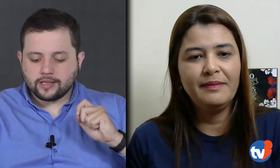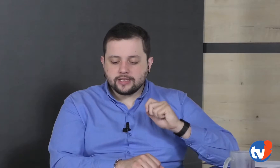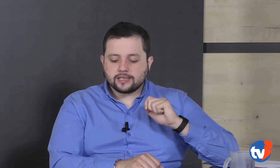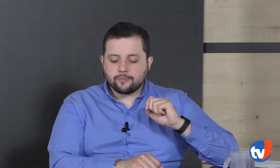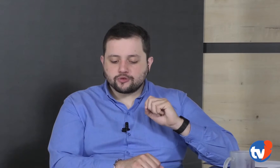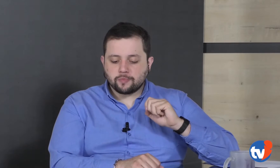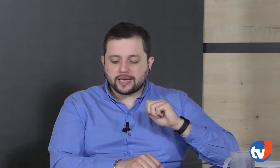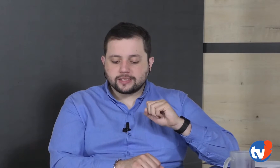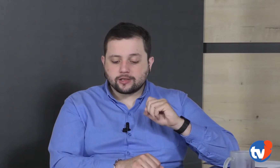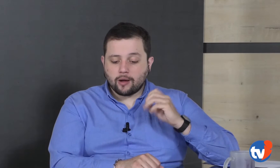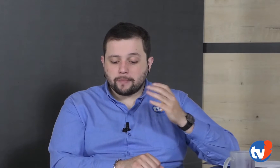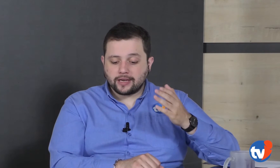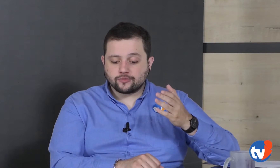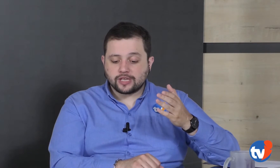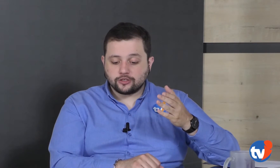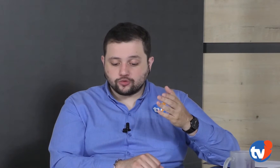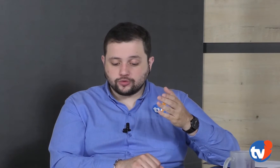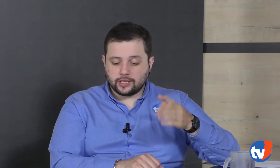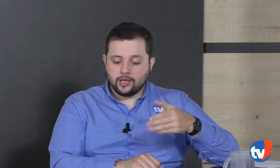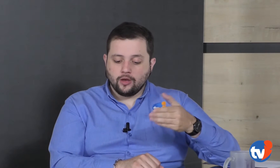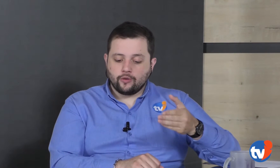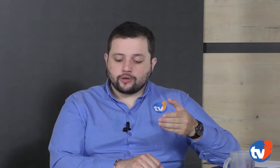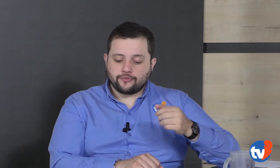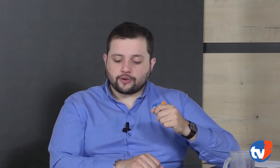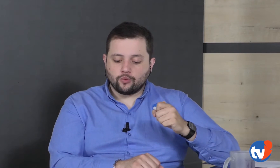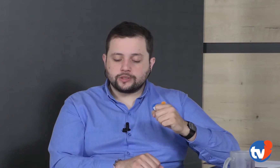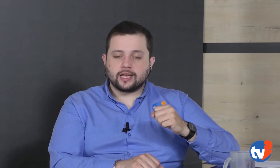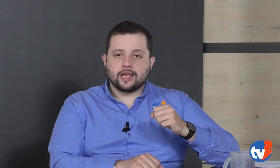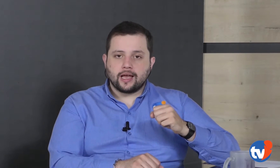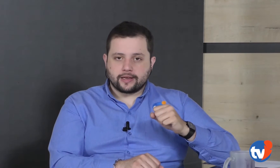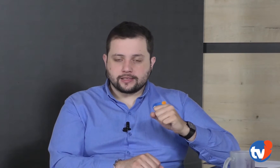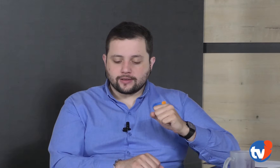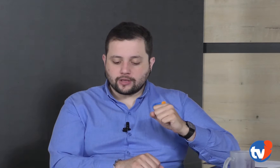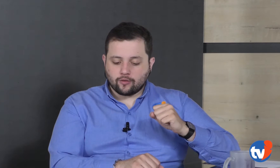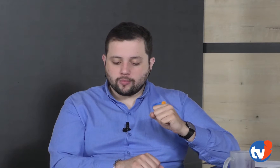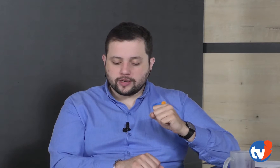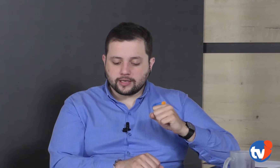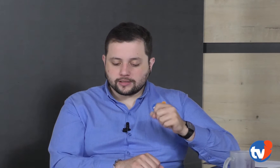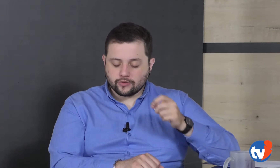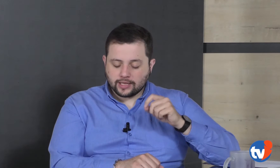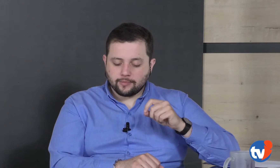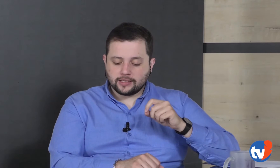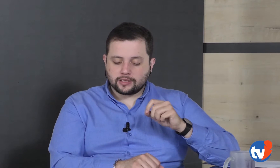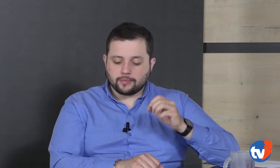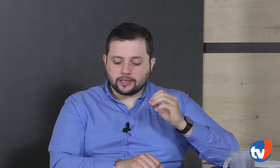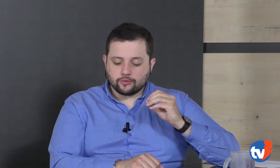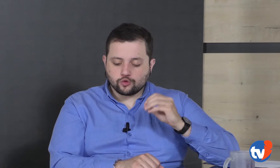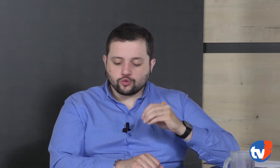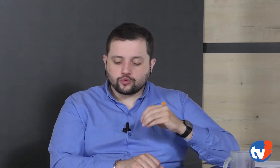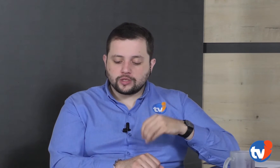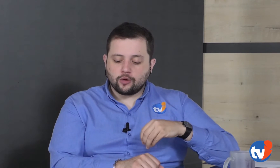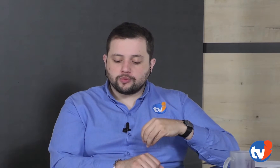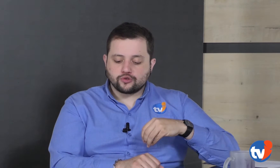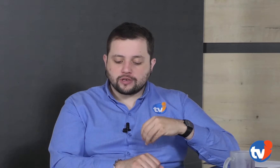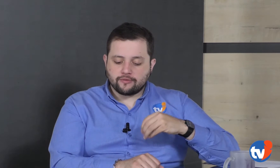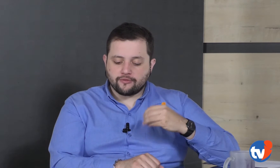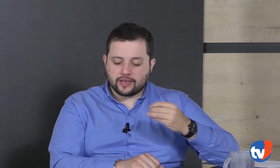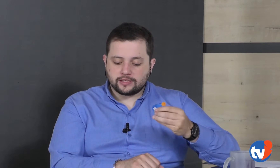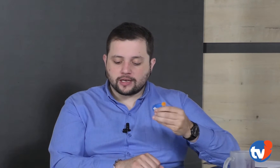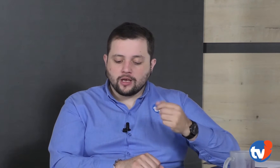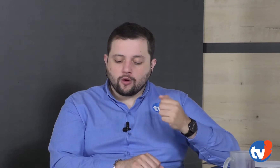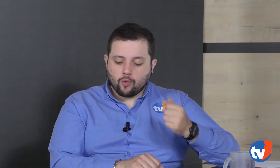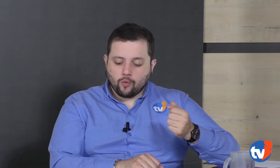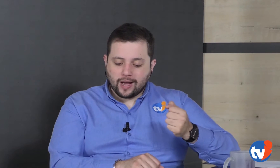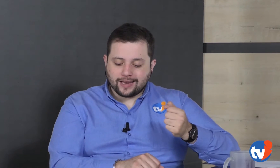Ela coloca que nem sempre os pais estão abertos à ajuda, o que dificulta a questão da comunicação. E ela manda também, né? O surdo que não possui